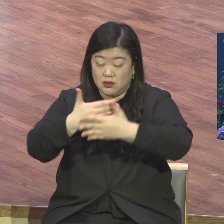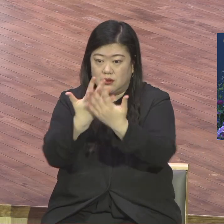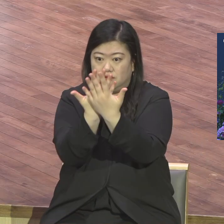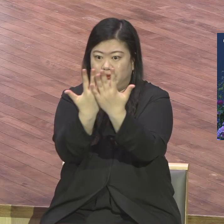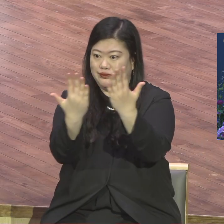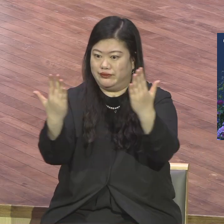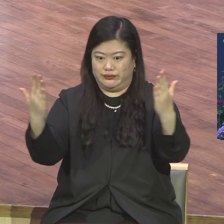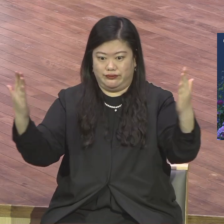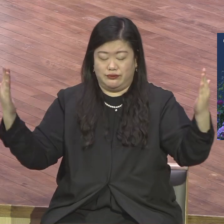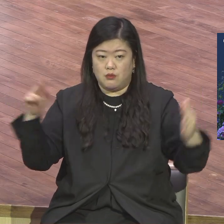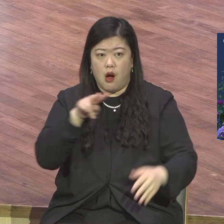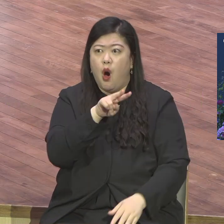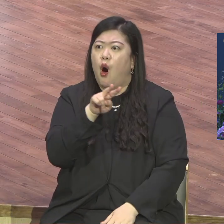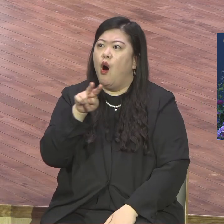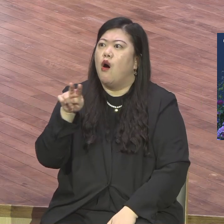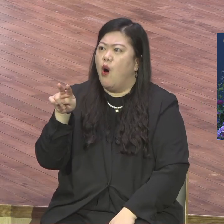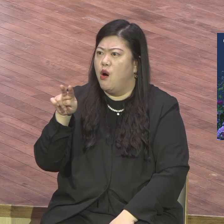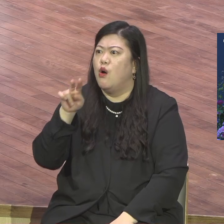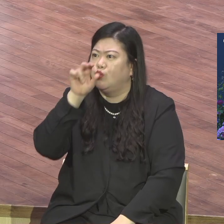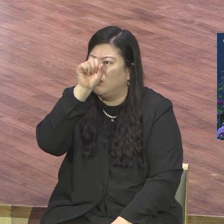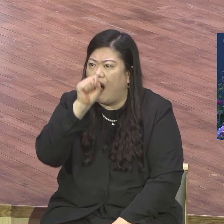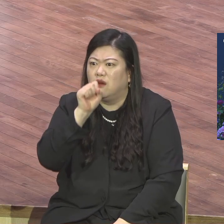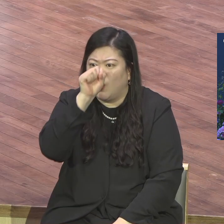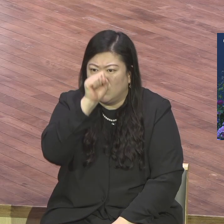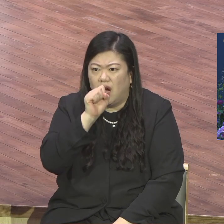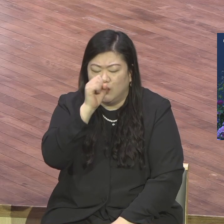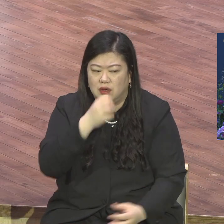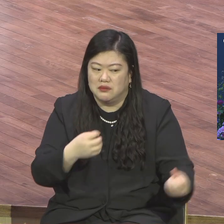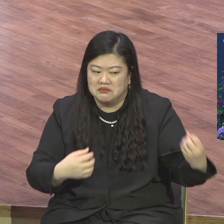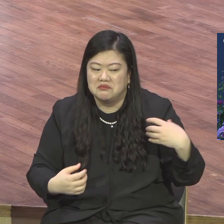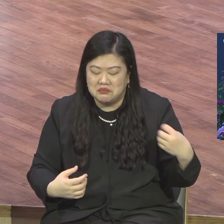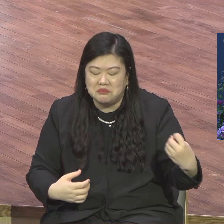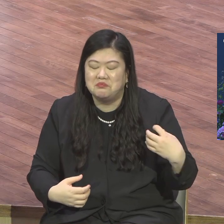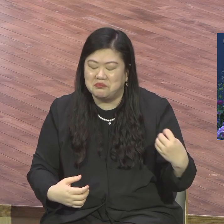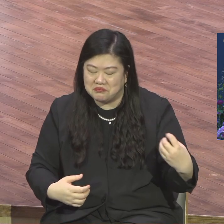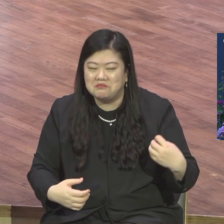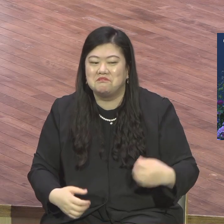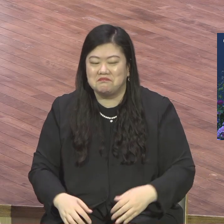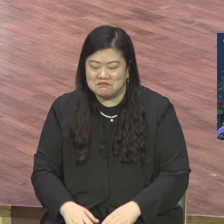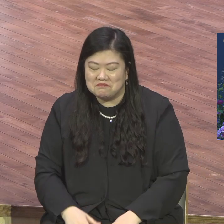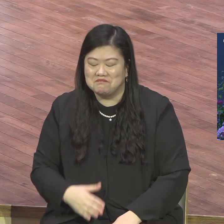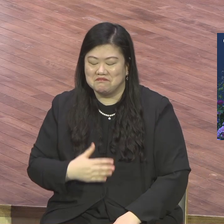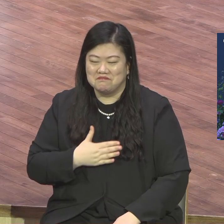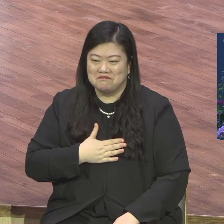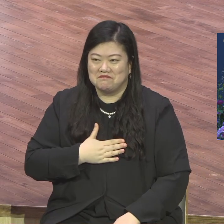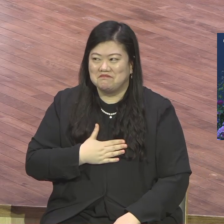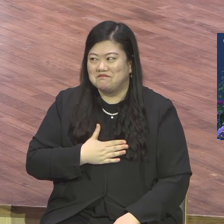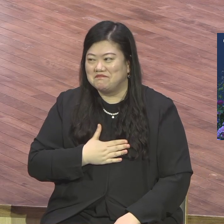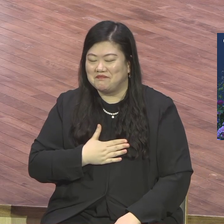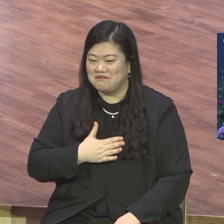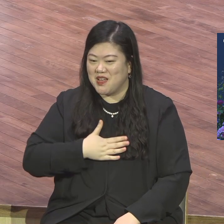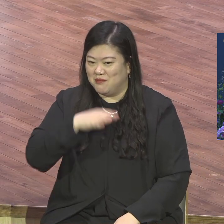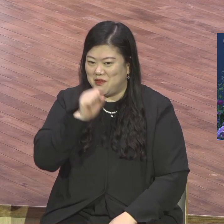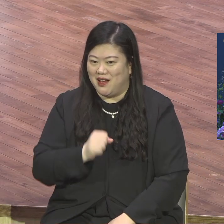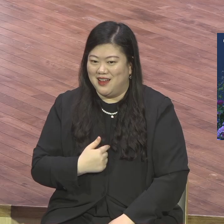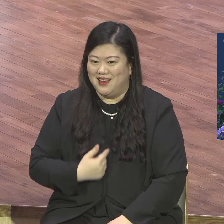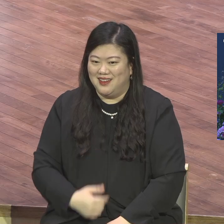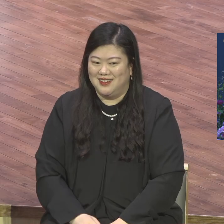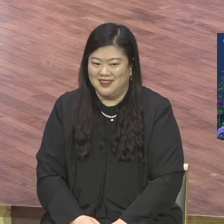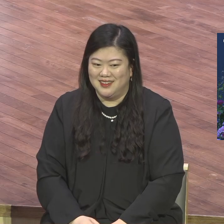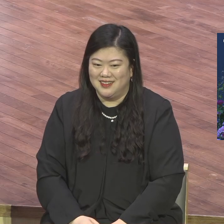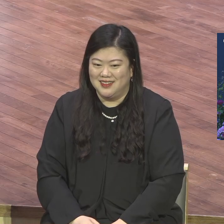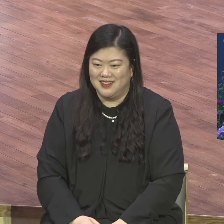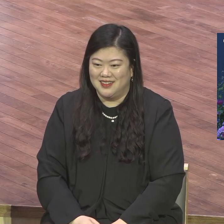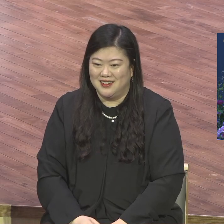이 시술로 되어 있단 말이에요. 그러니까 왔을 때 감동을 받을 수 있다라는 사실이에요.